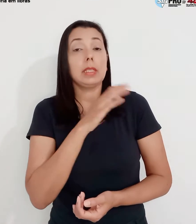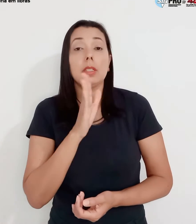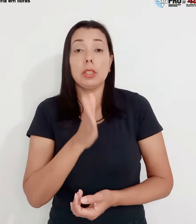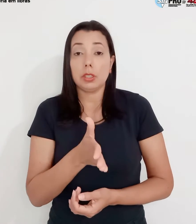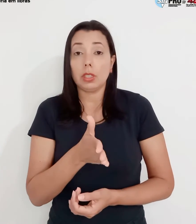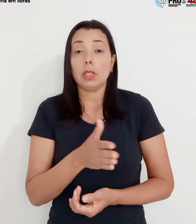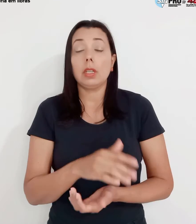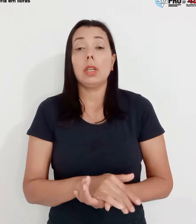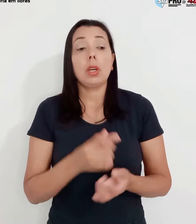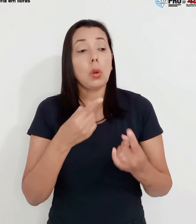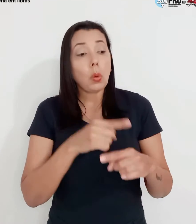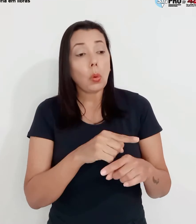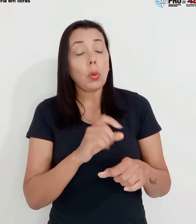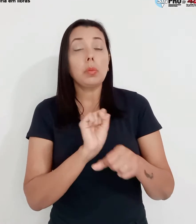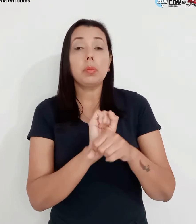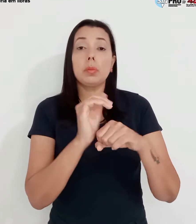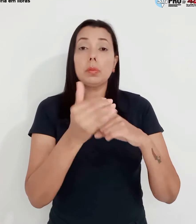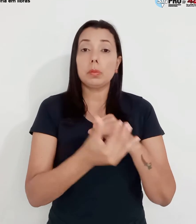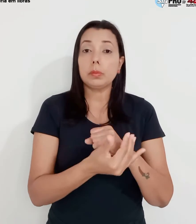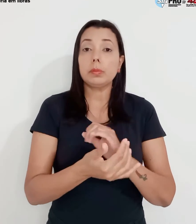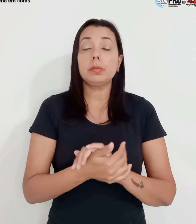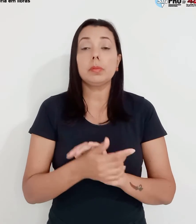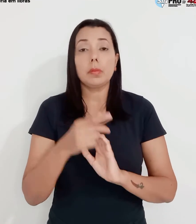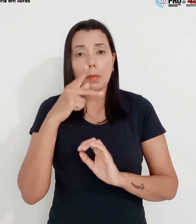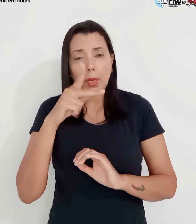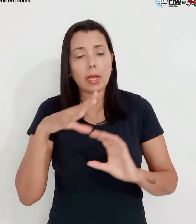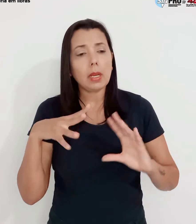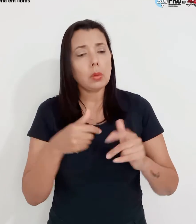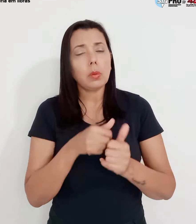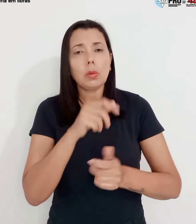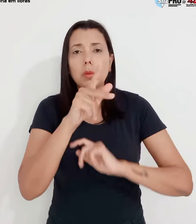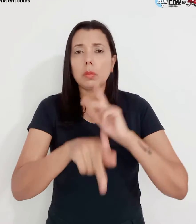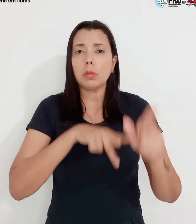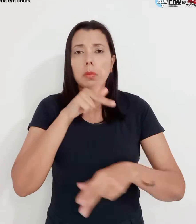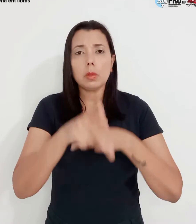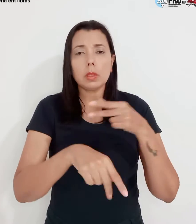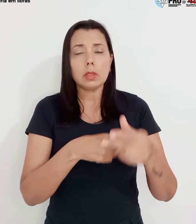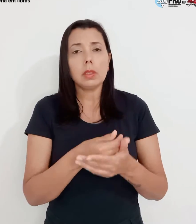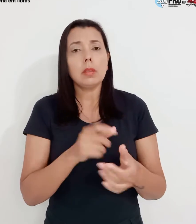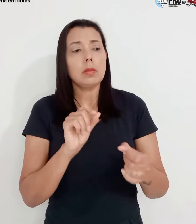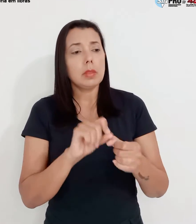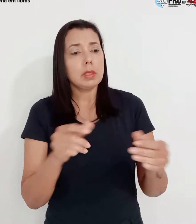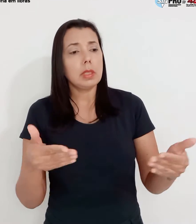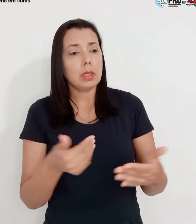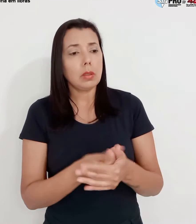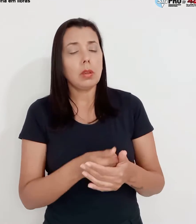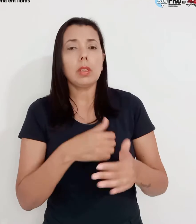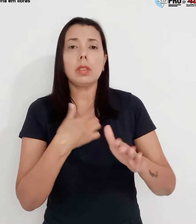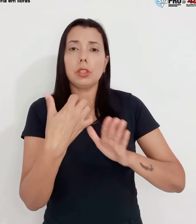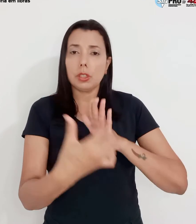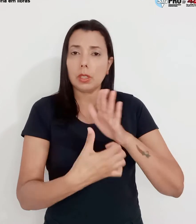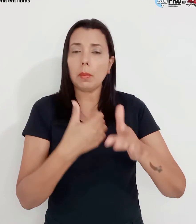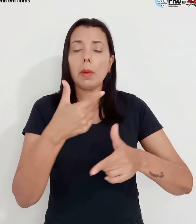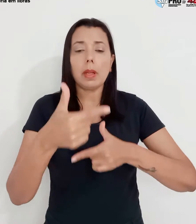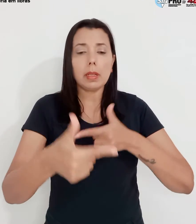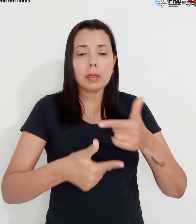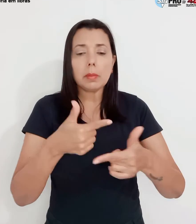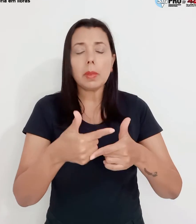contra a Covid-19 para toda a população, promoção de emprego e combate à fome,